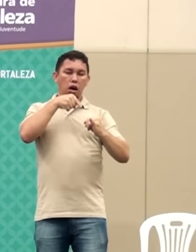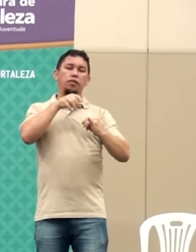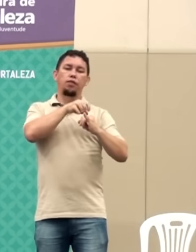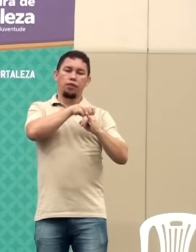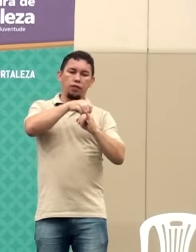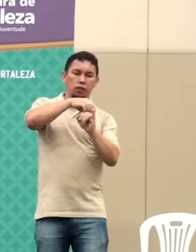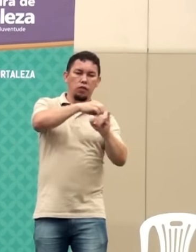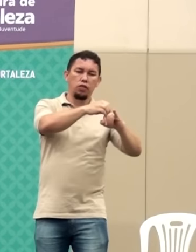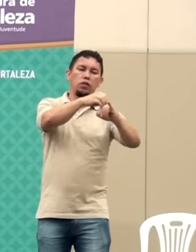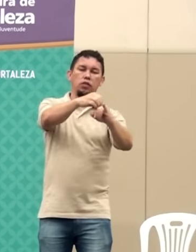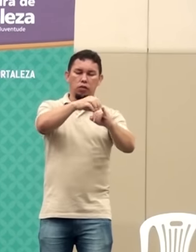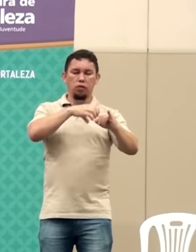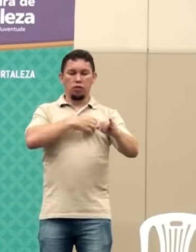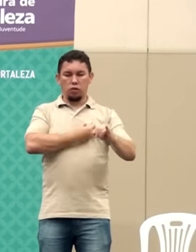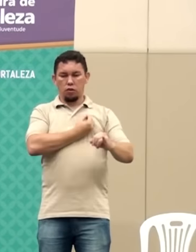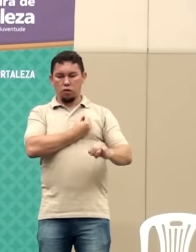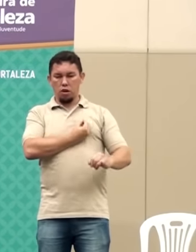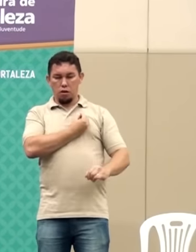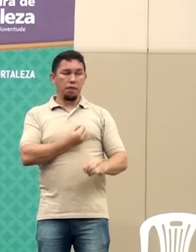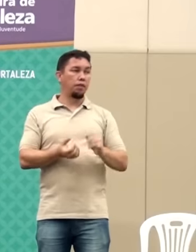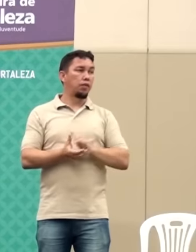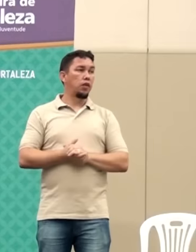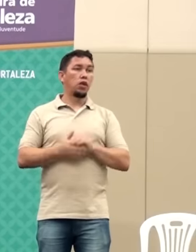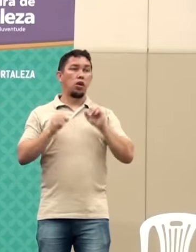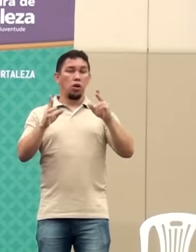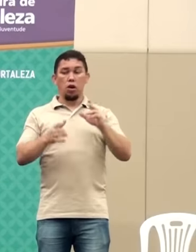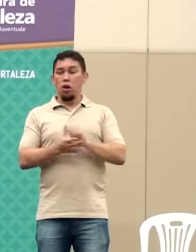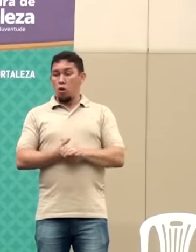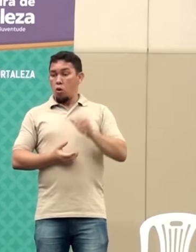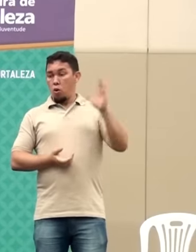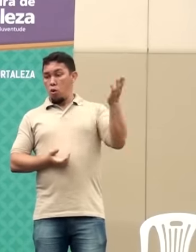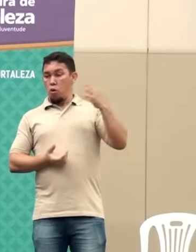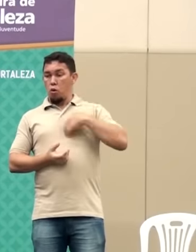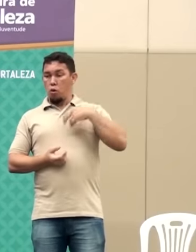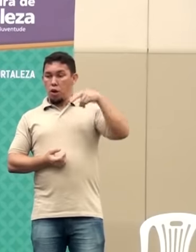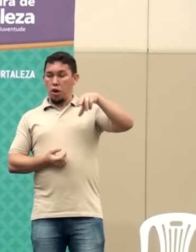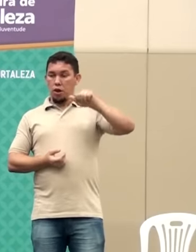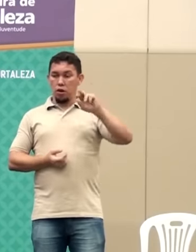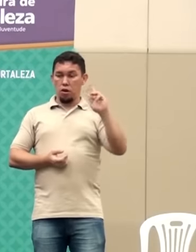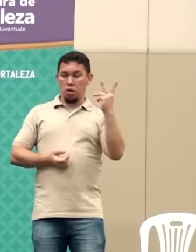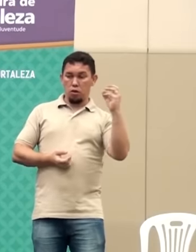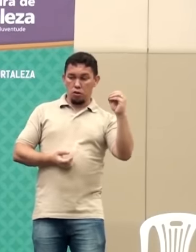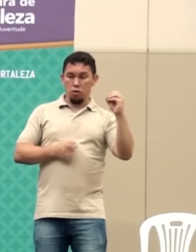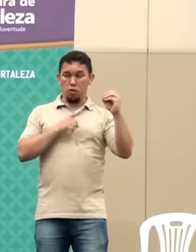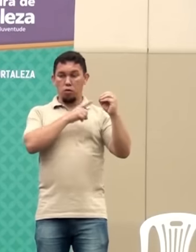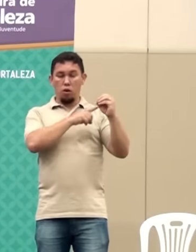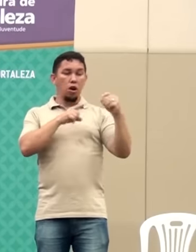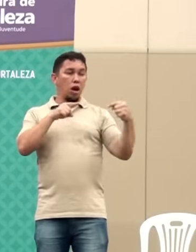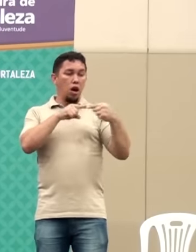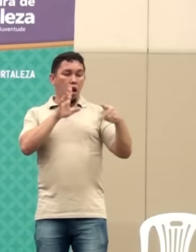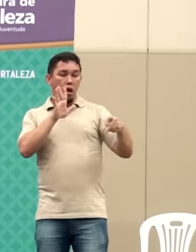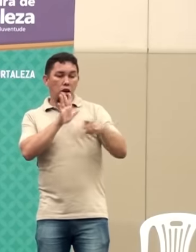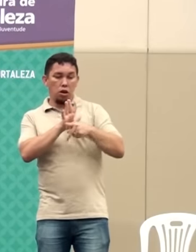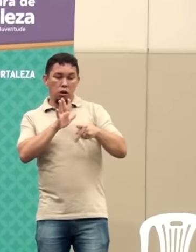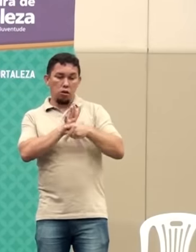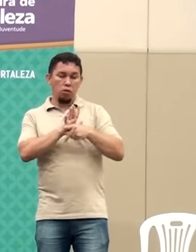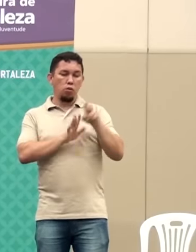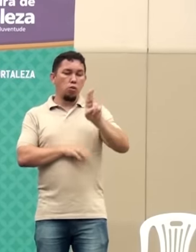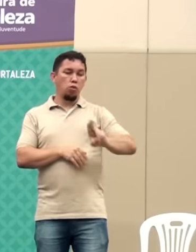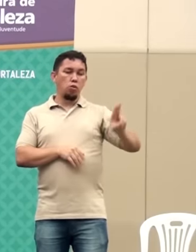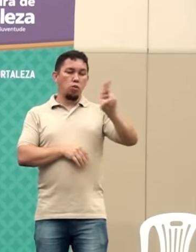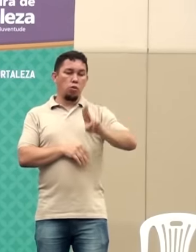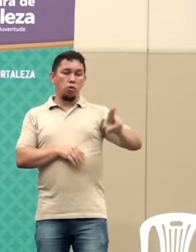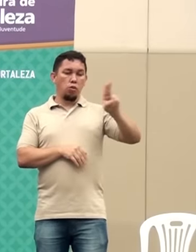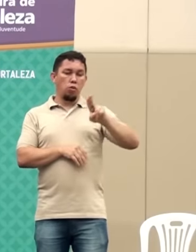conduz eletricidade. Ok? O NaOH é o hidróxido de sódio, conhecido usualmente